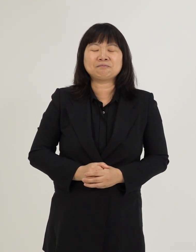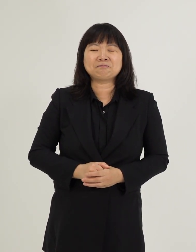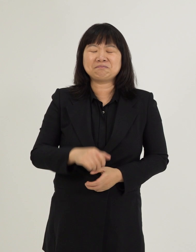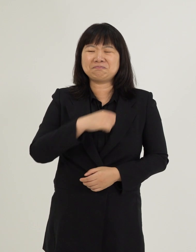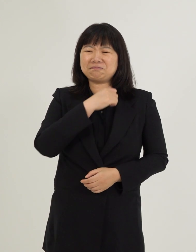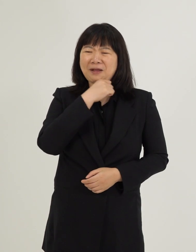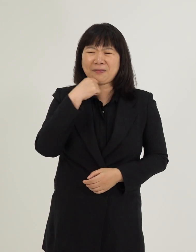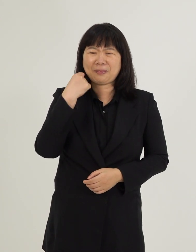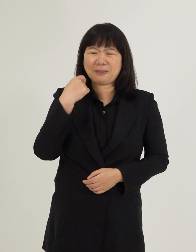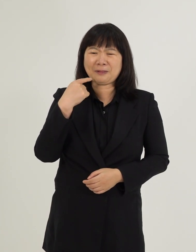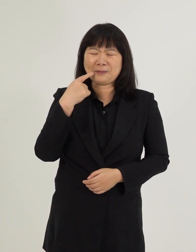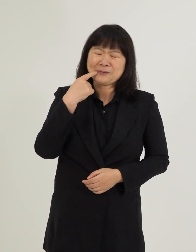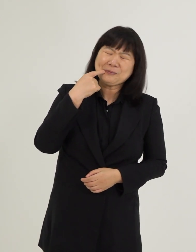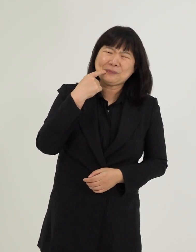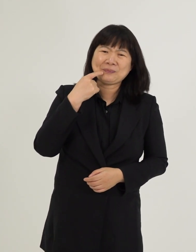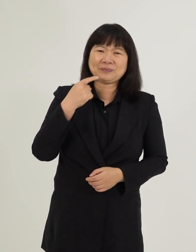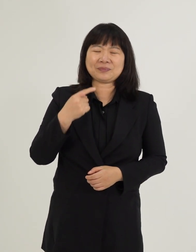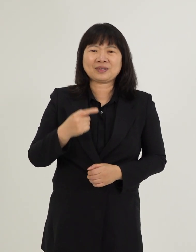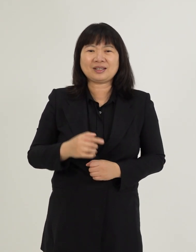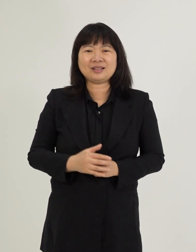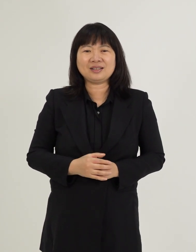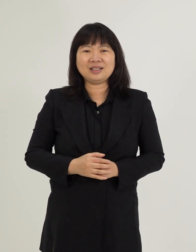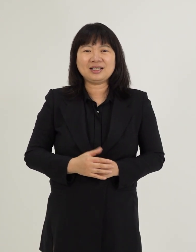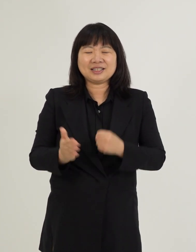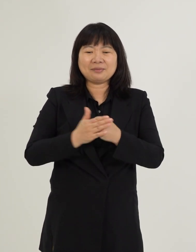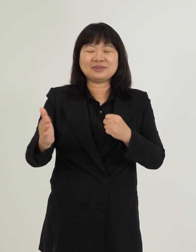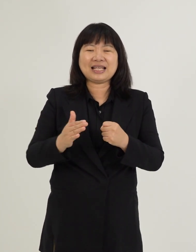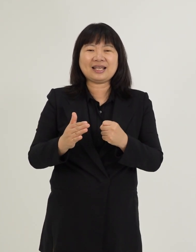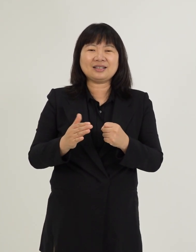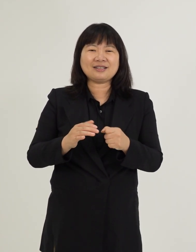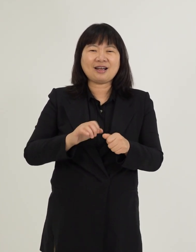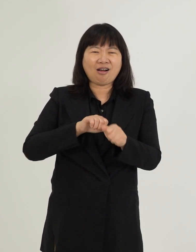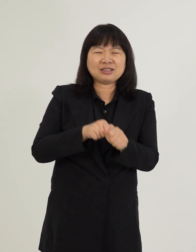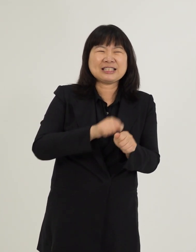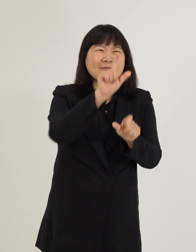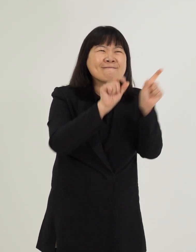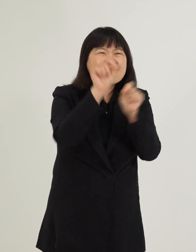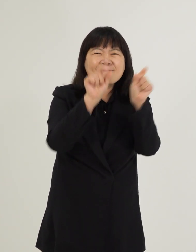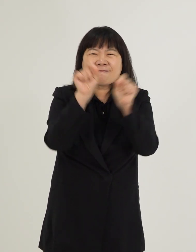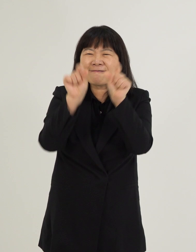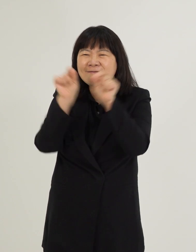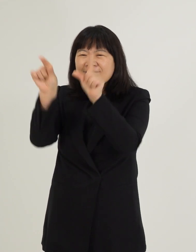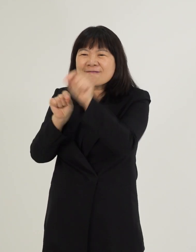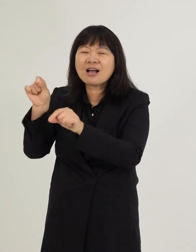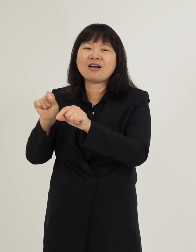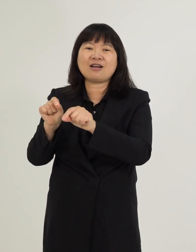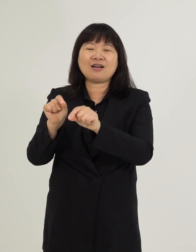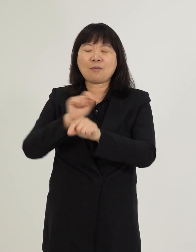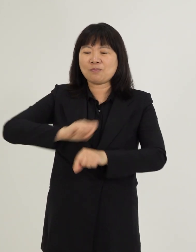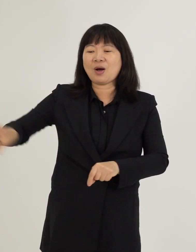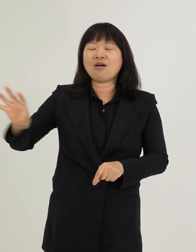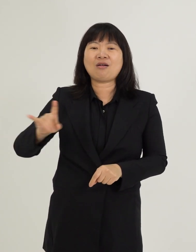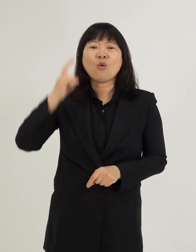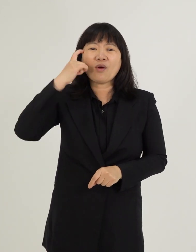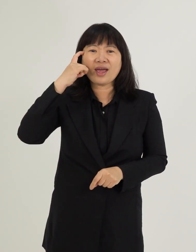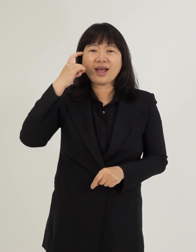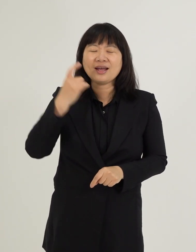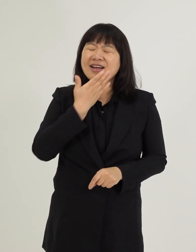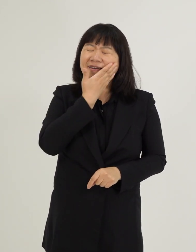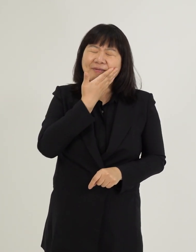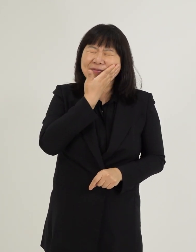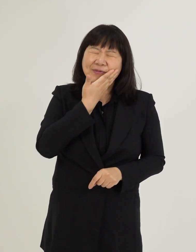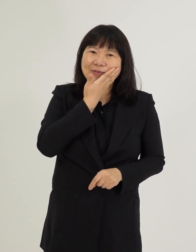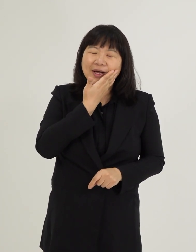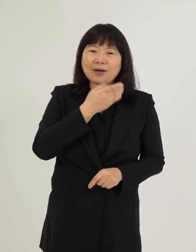없어요. 그래서 그거는 일부러 다 따요. 양분이 쓸데없는 대로 흩어지지 않도록